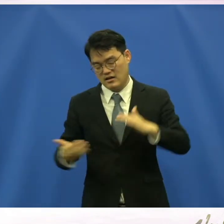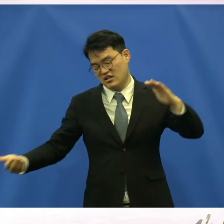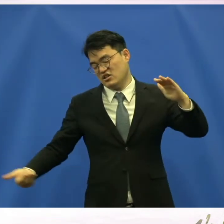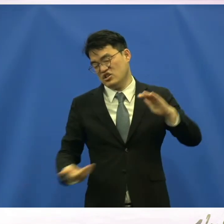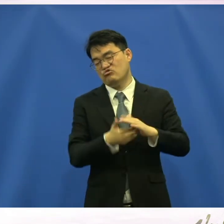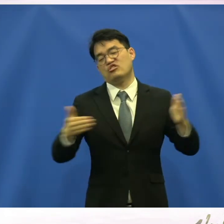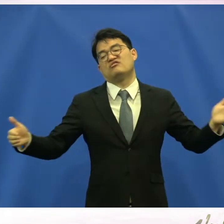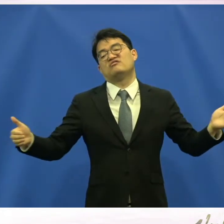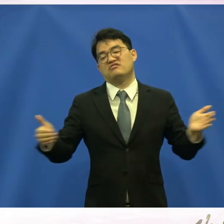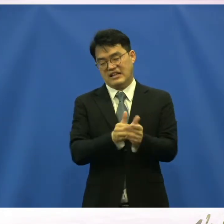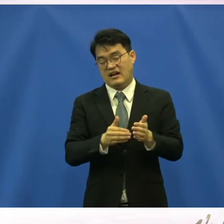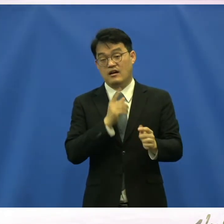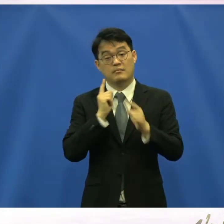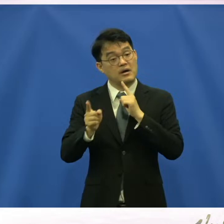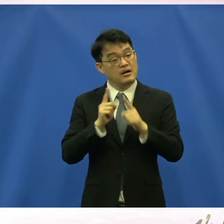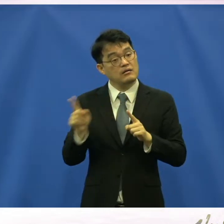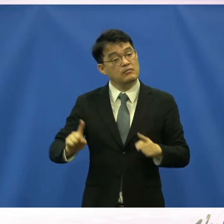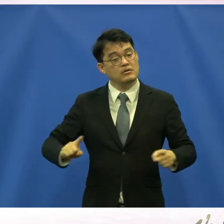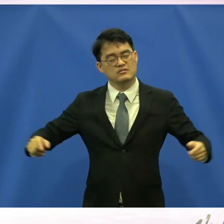이루었다.